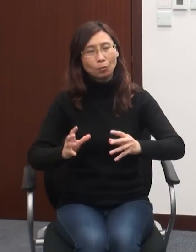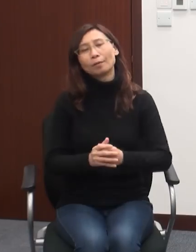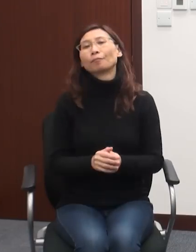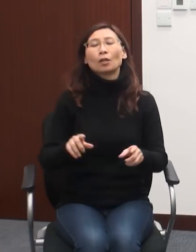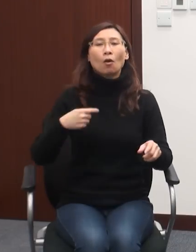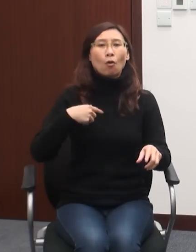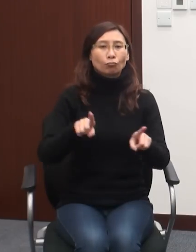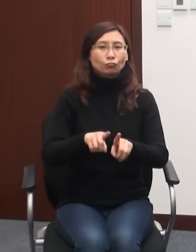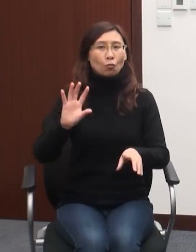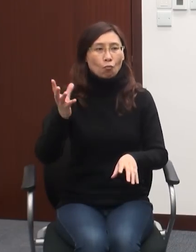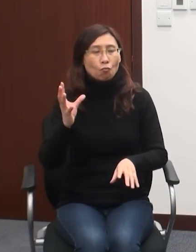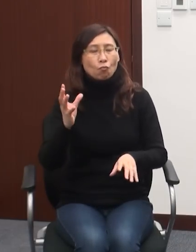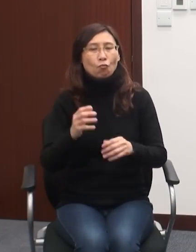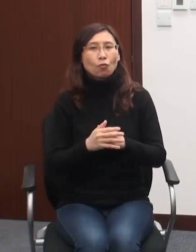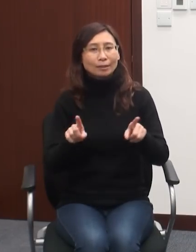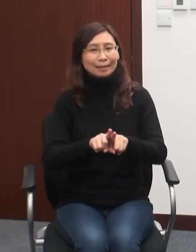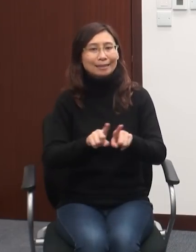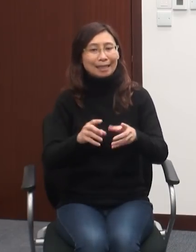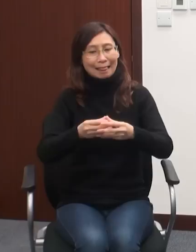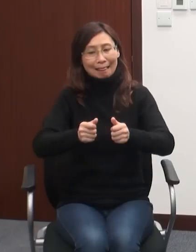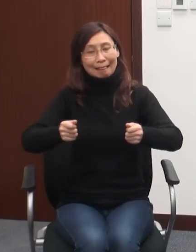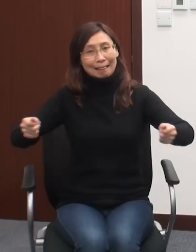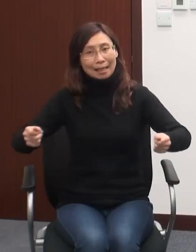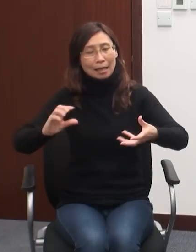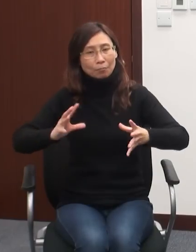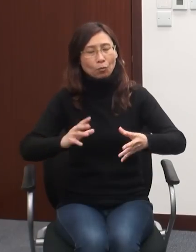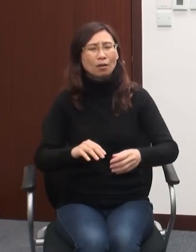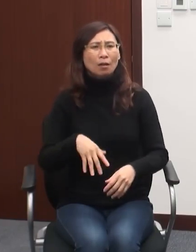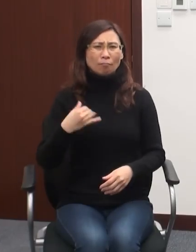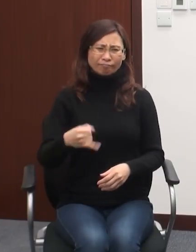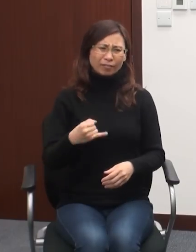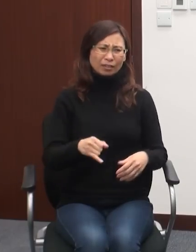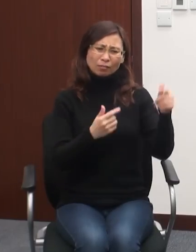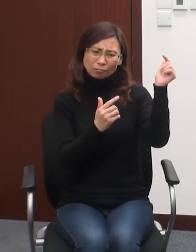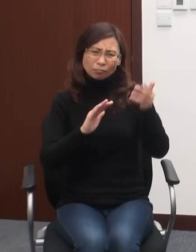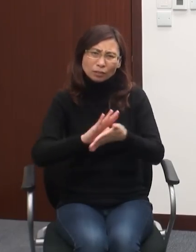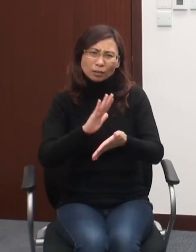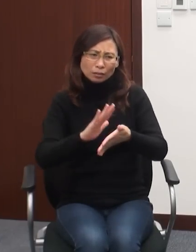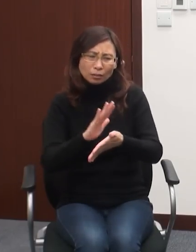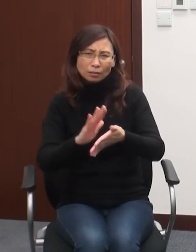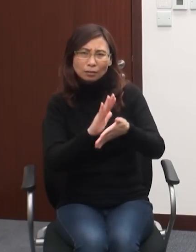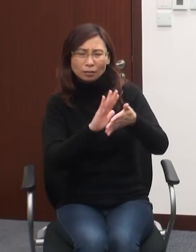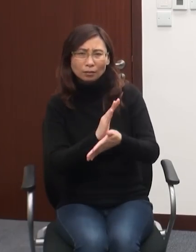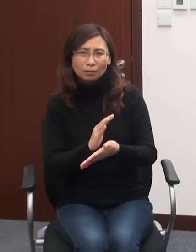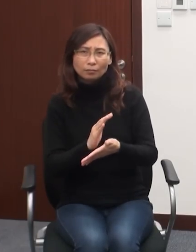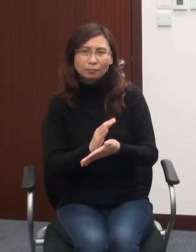布之後咧，其實大家真係要嚴肅考慮呢個問題。你唔能夠一年一年咁樣苟扯落去，因為你話俾香港人聽呢份嘢唔應該收貨嘅。